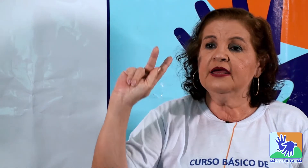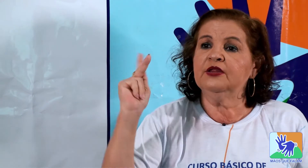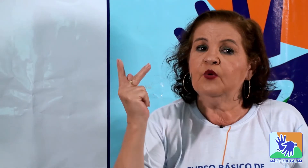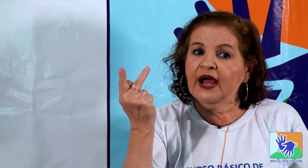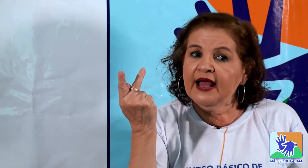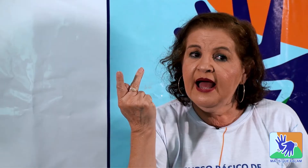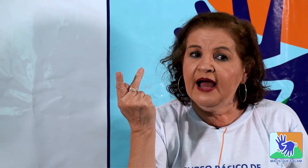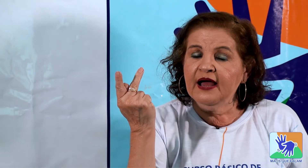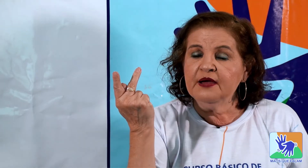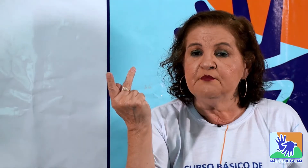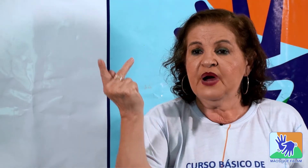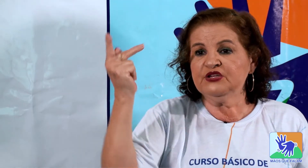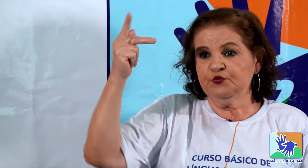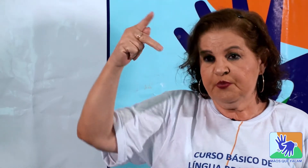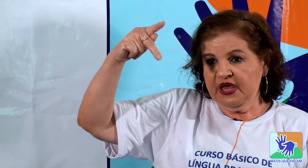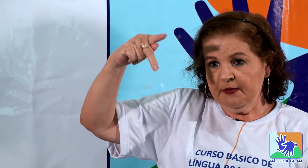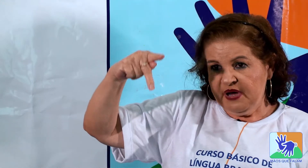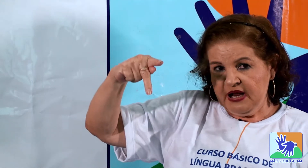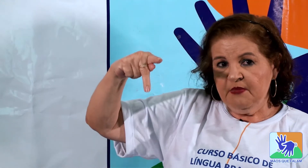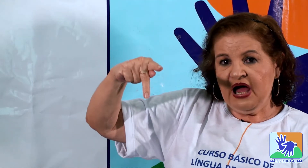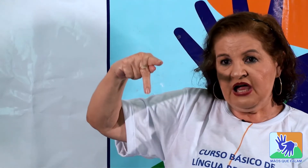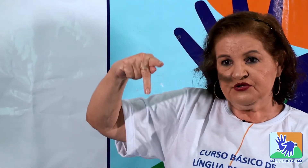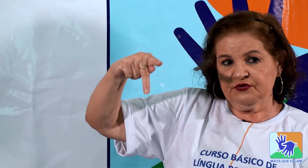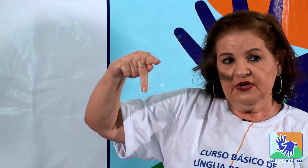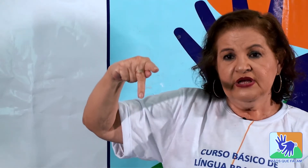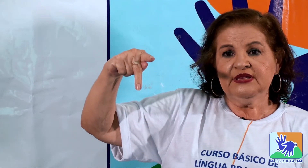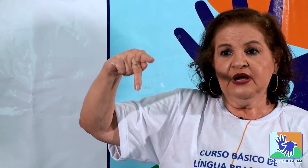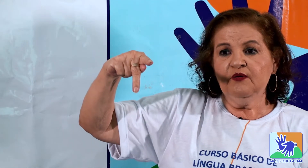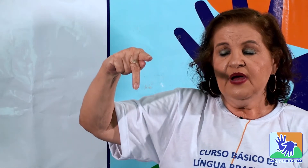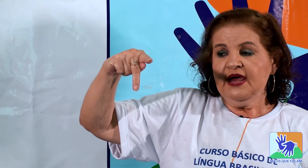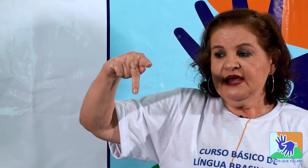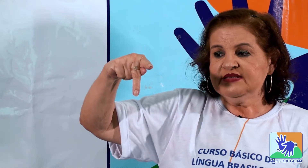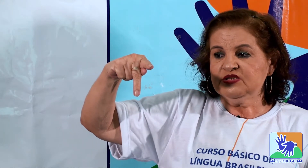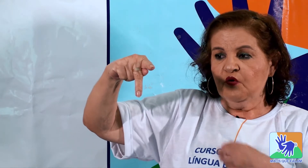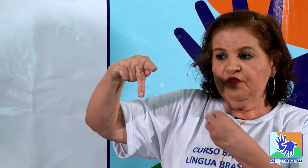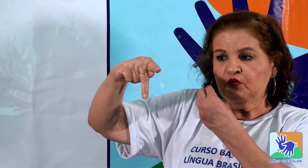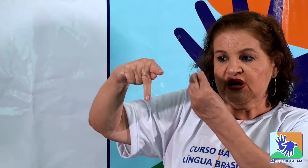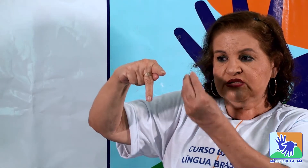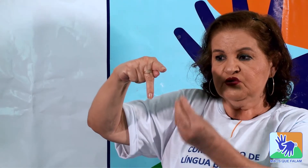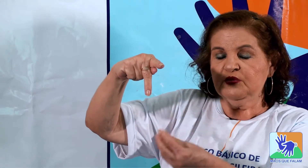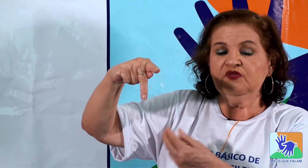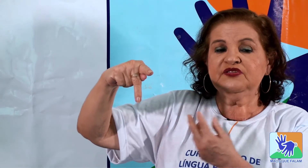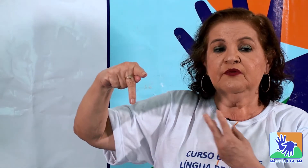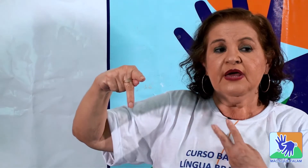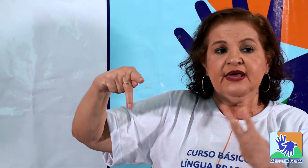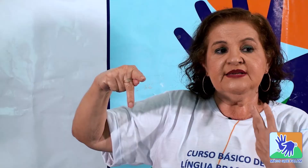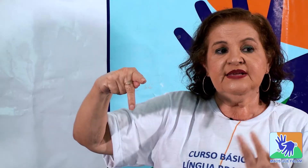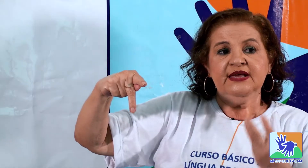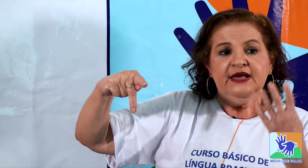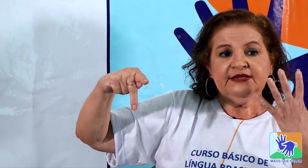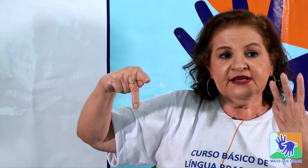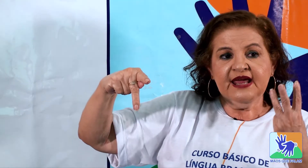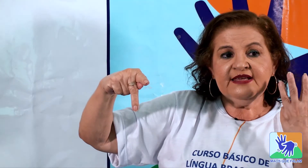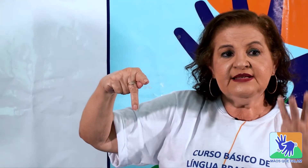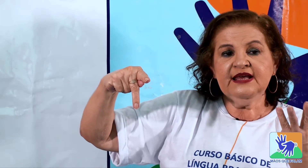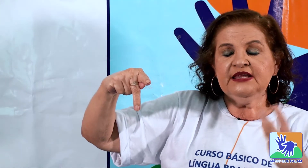do H, mas o P é para baixo. Então, essas configurações de mão são, quer dizer, 3 letras